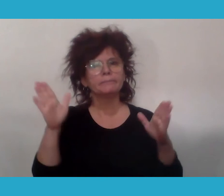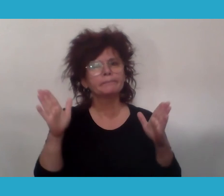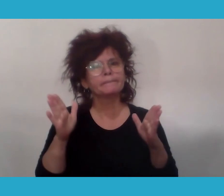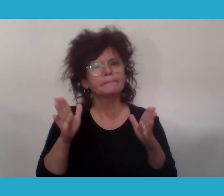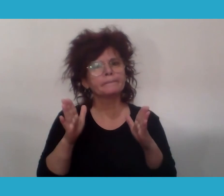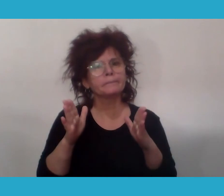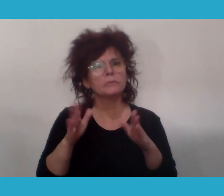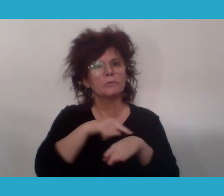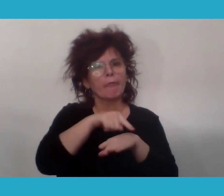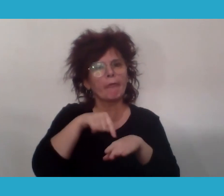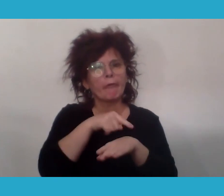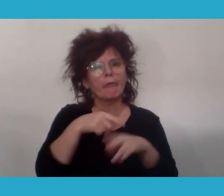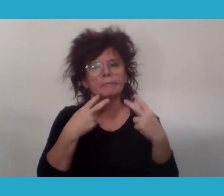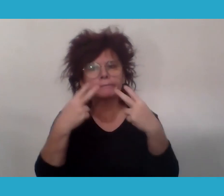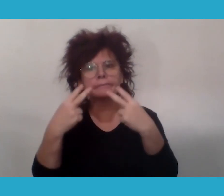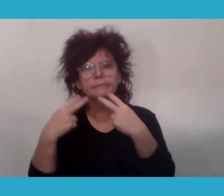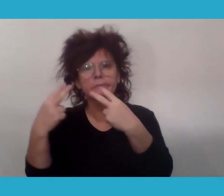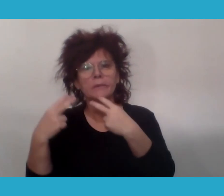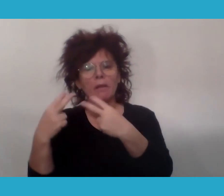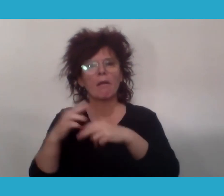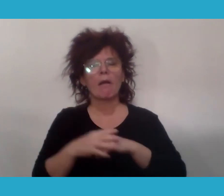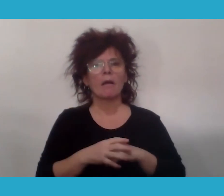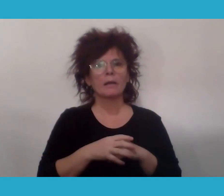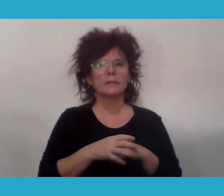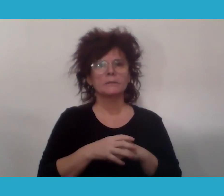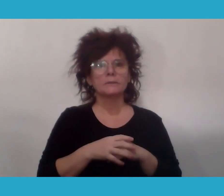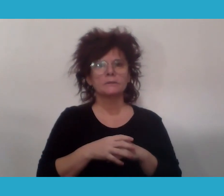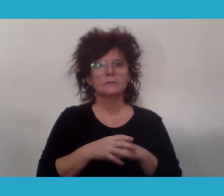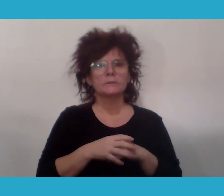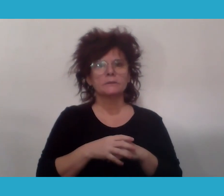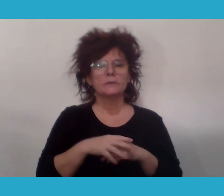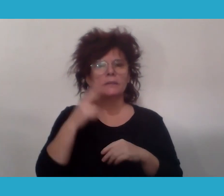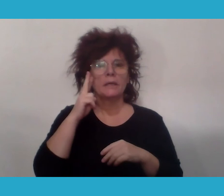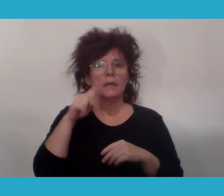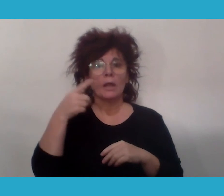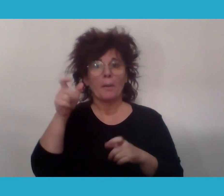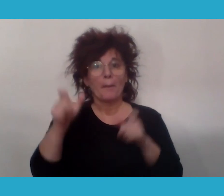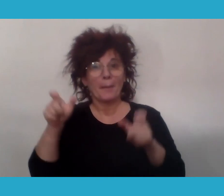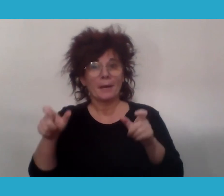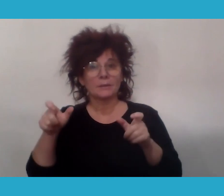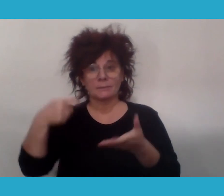disminuyendo horas de viaje y creando más atractivo a inversores que vean